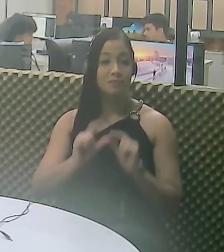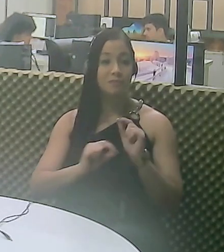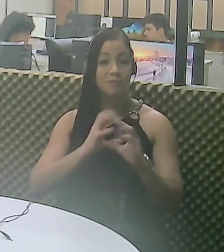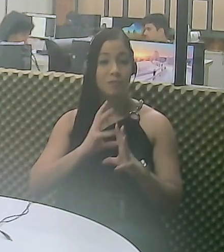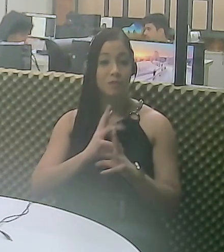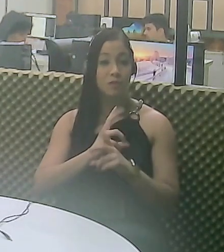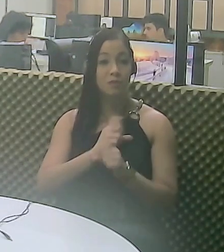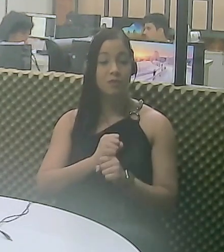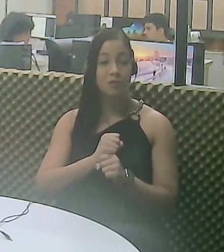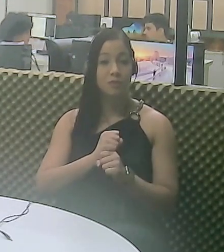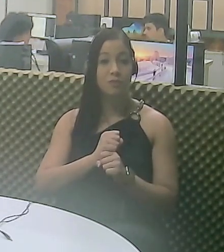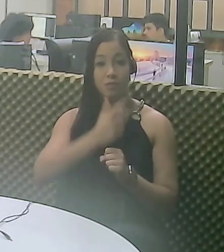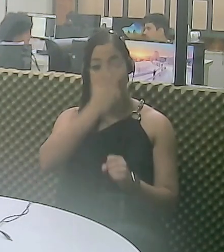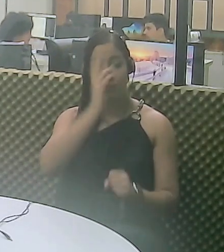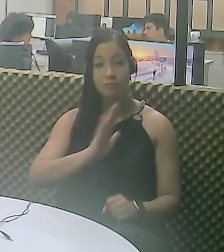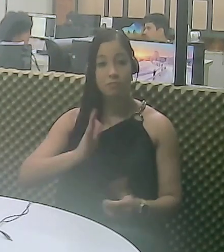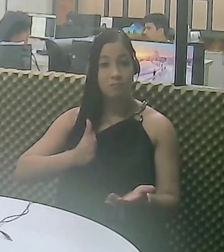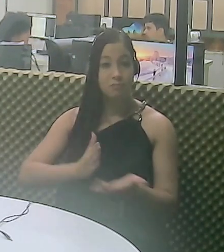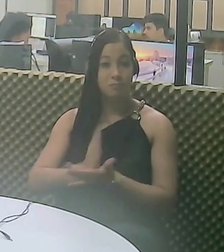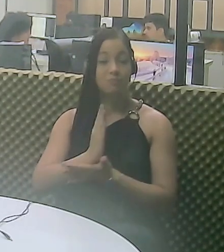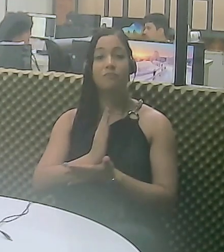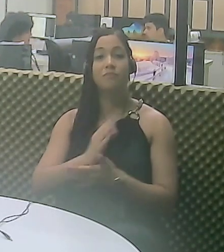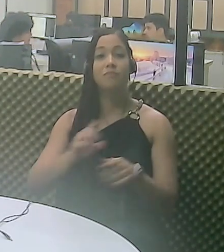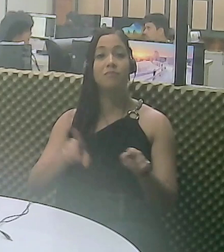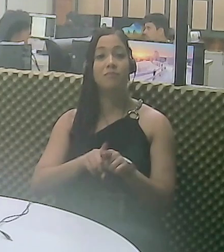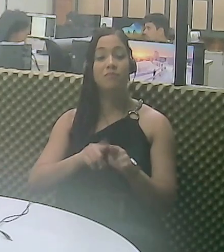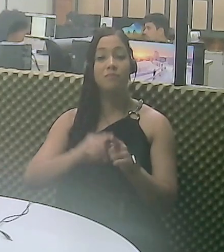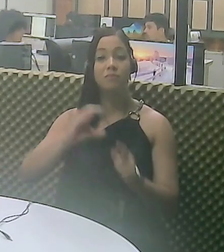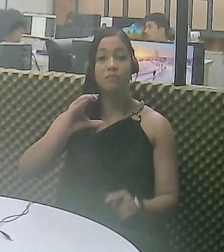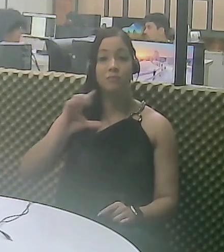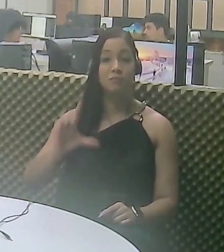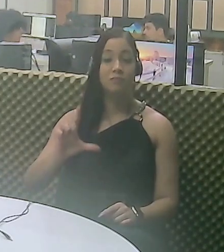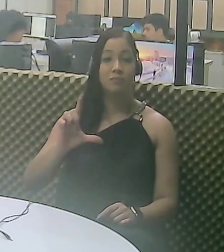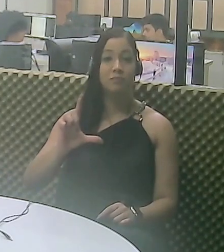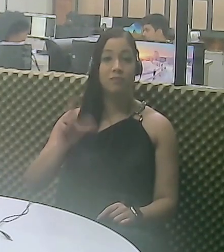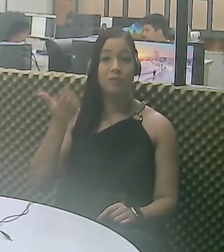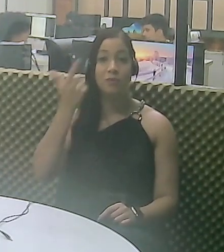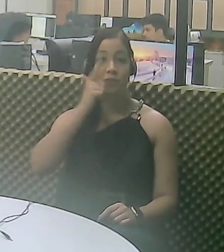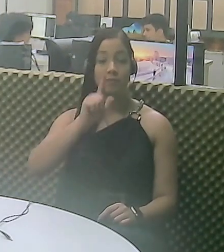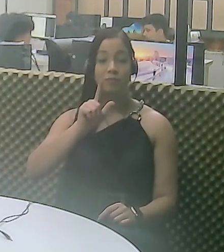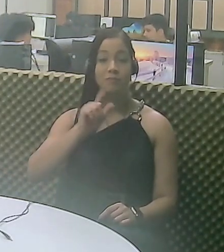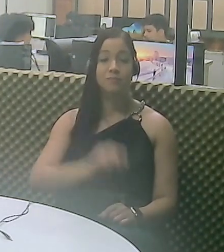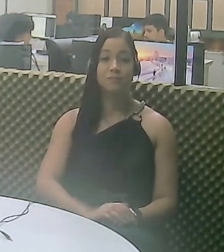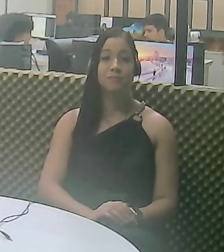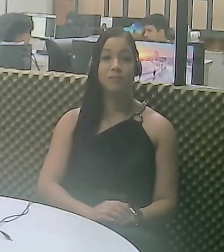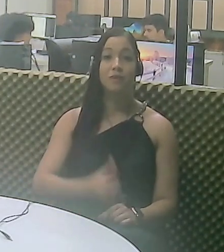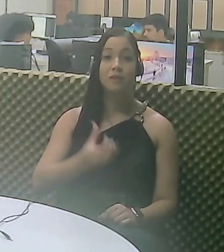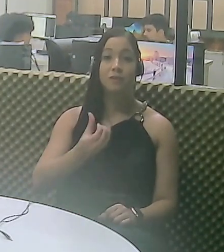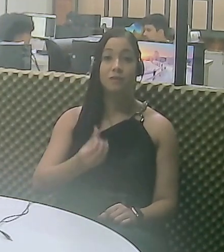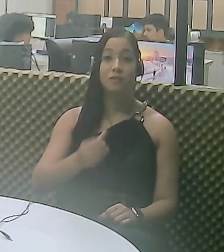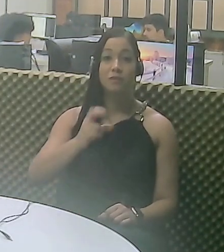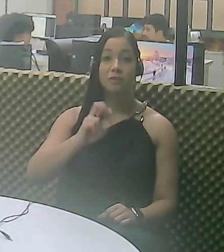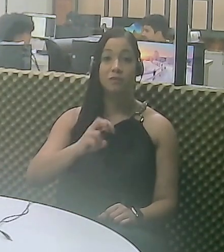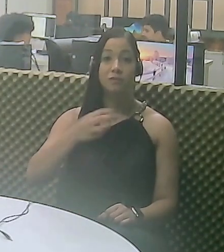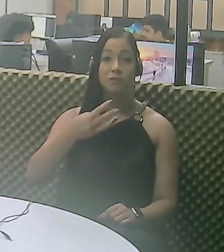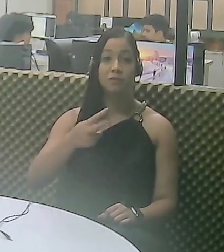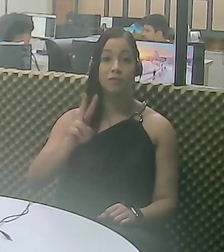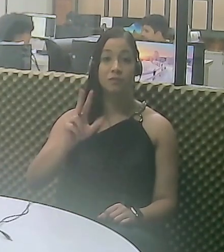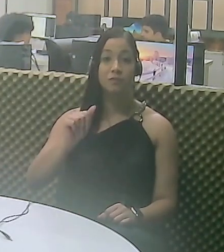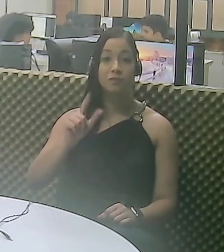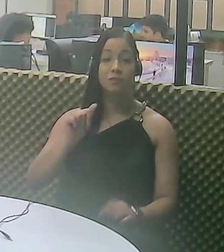notas finais dos candidatos aprovados, assim como a classificação por eles obtida. São 653